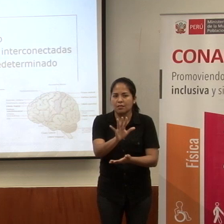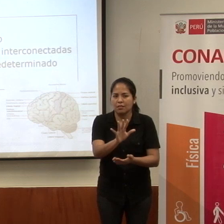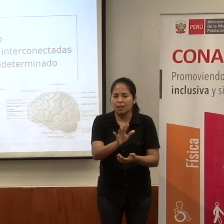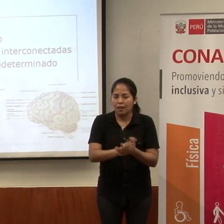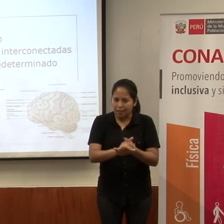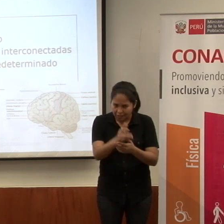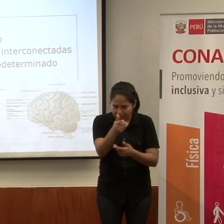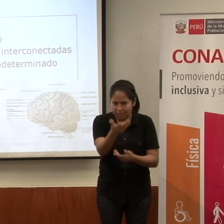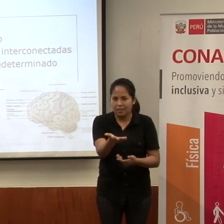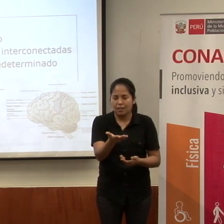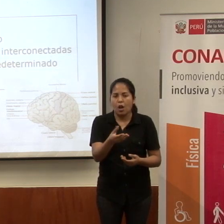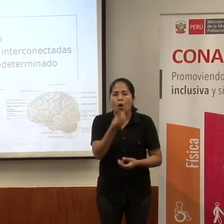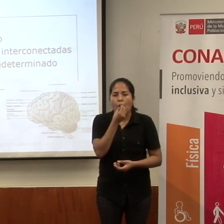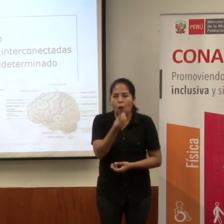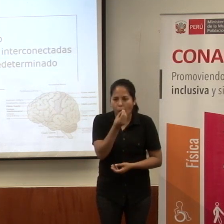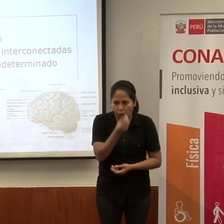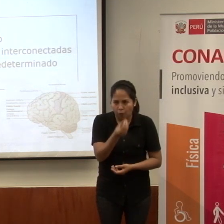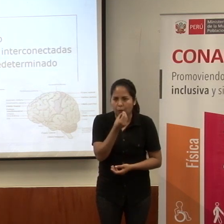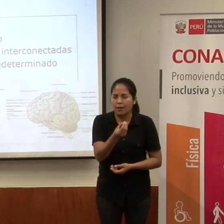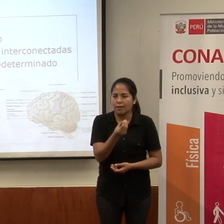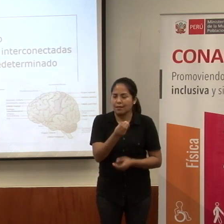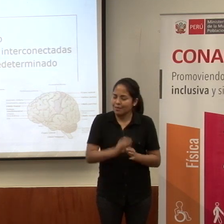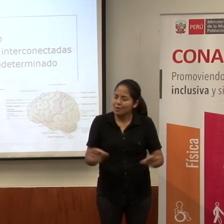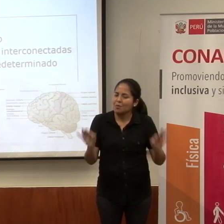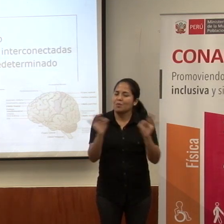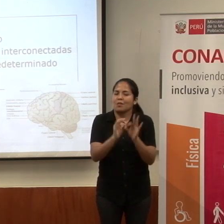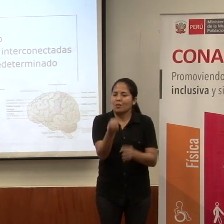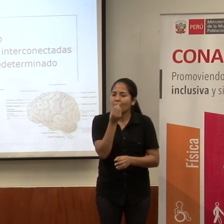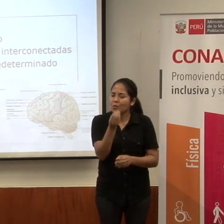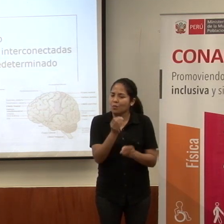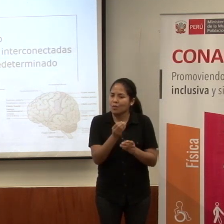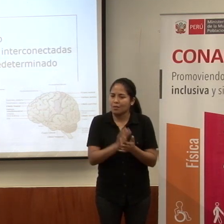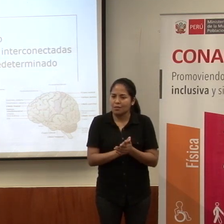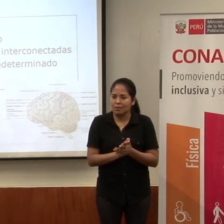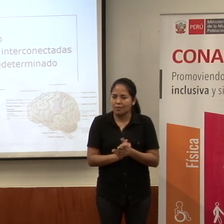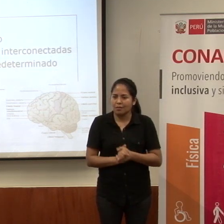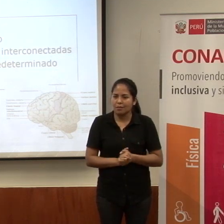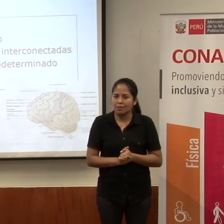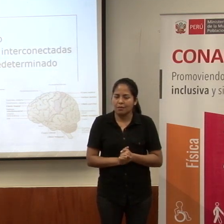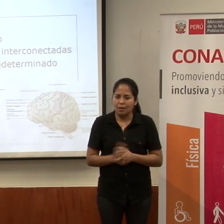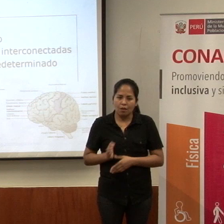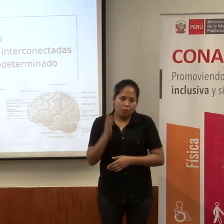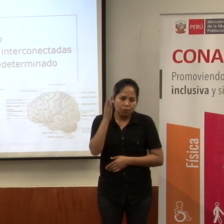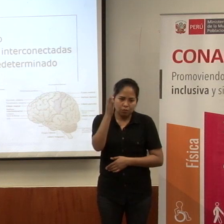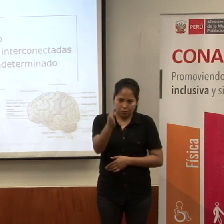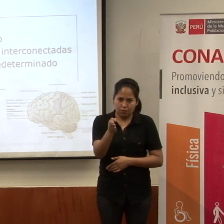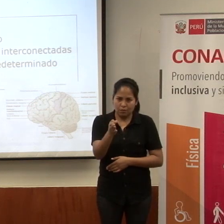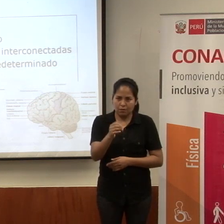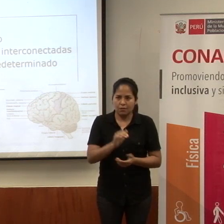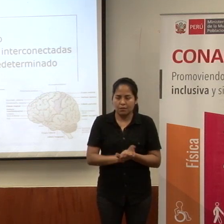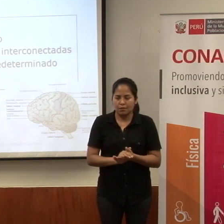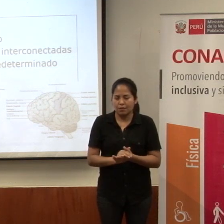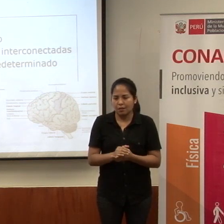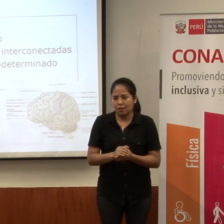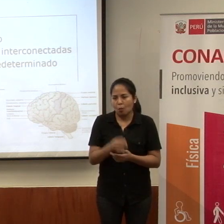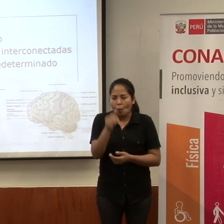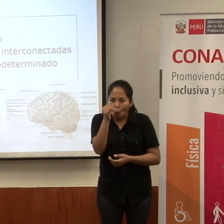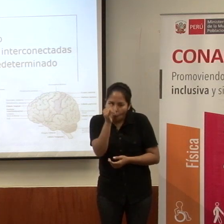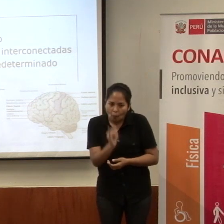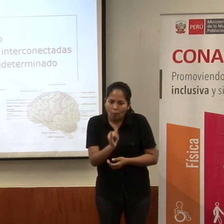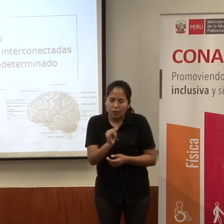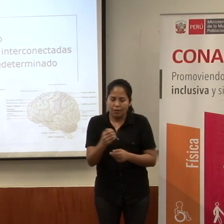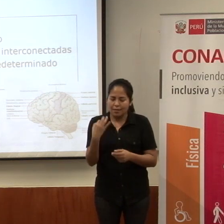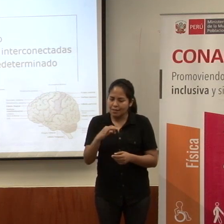Lactar, comer. Quien no come, no vive. Y no solamente a largo plazo, que se va a desnutrir, sino a